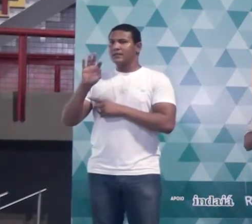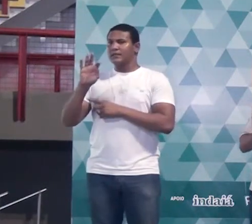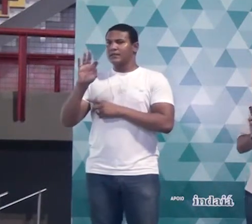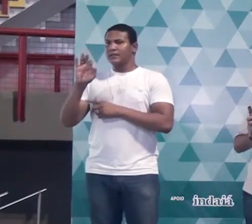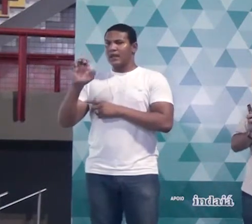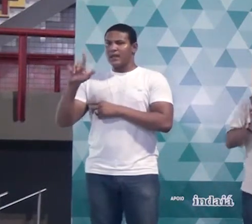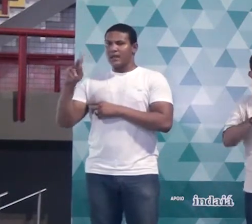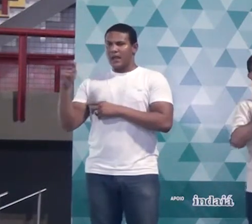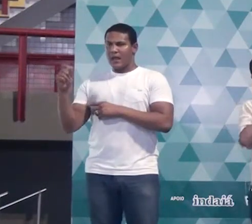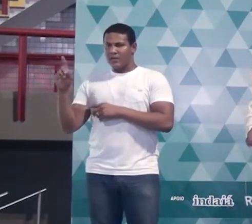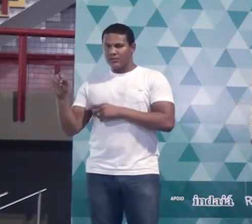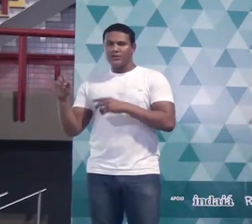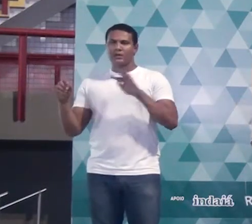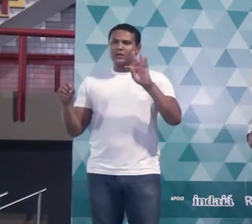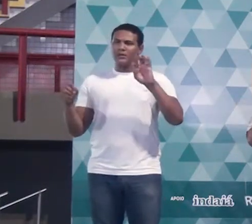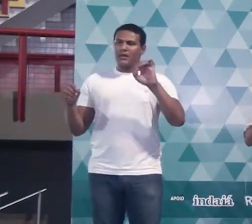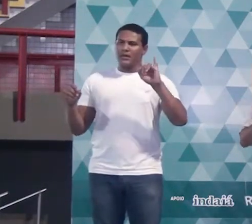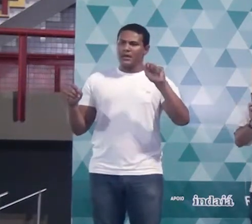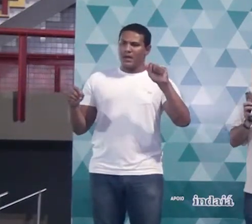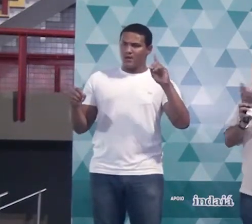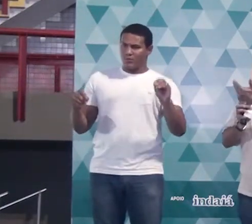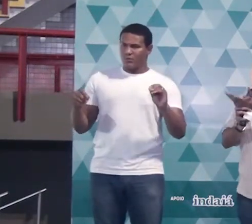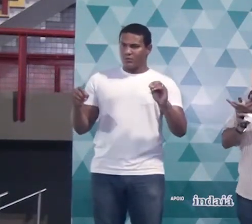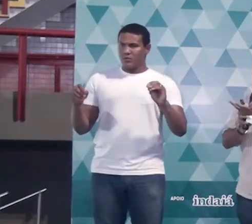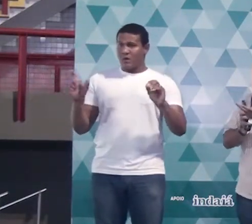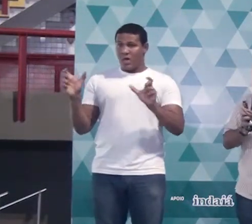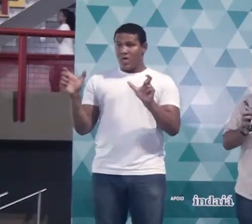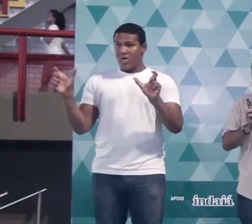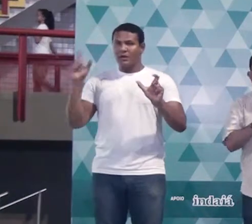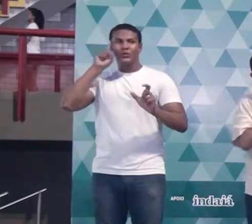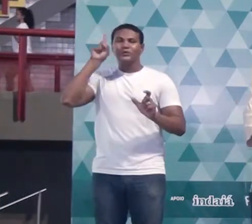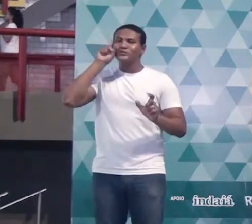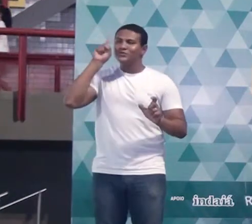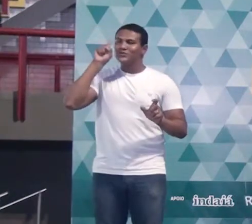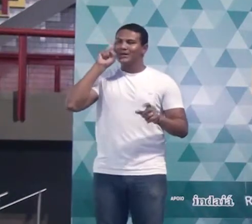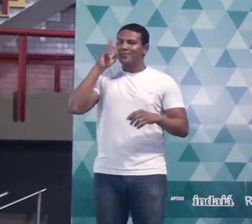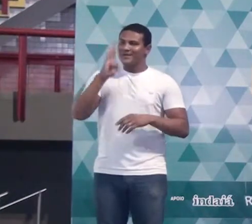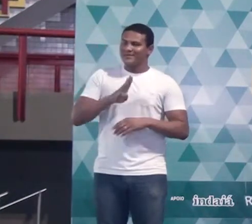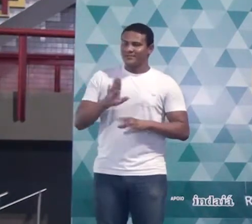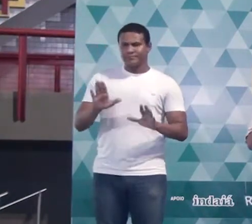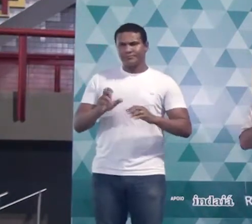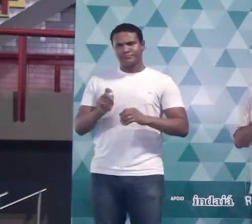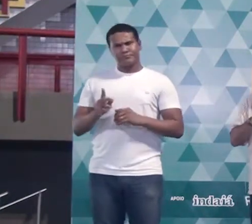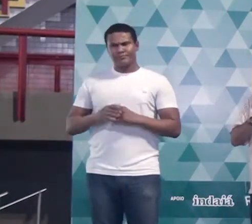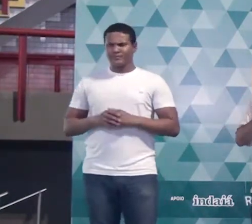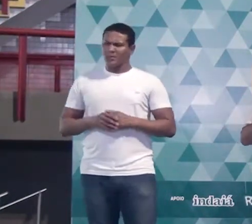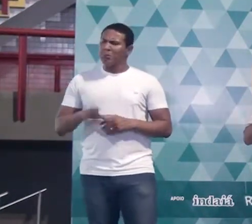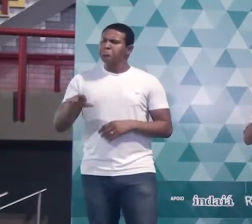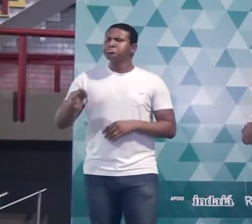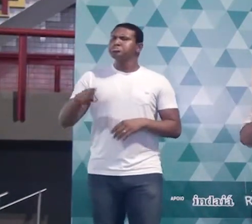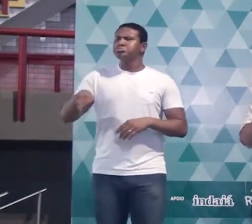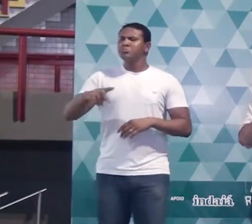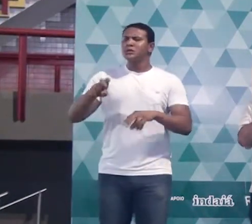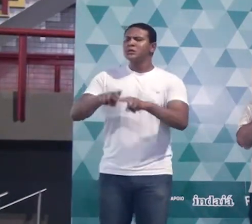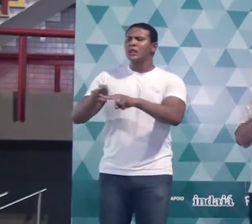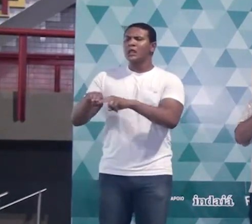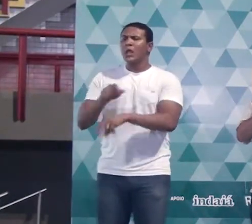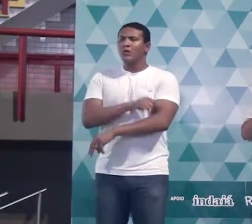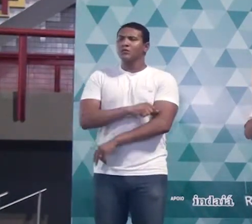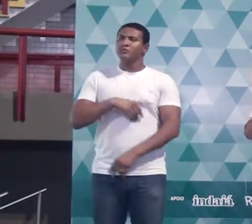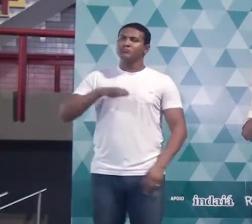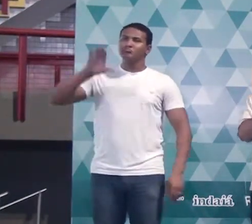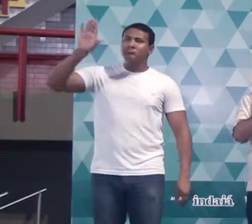isso lá no poema, mostrando como é a fala cotidiana do brasileiro. Aí um menininho assim na frente pegou e falou assim: